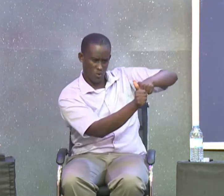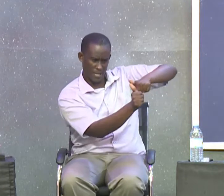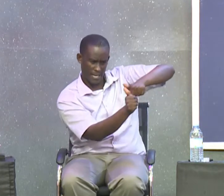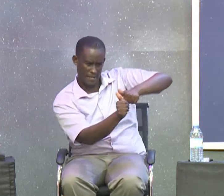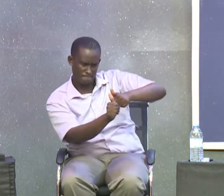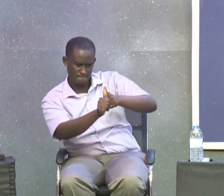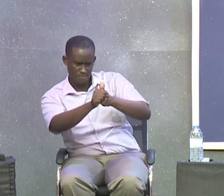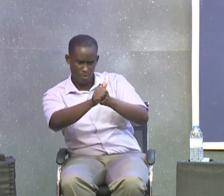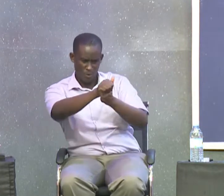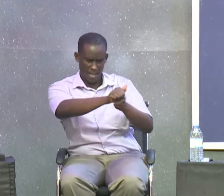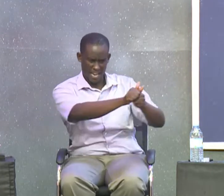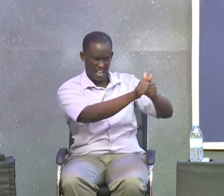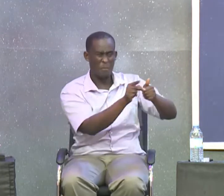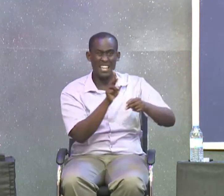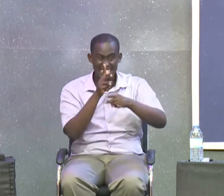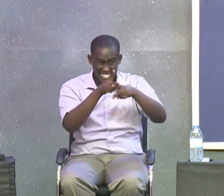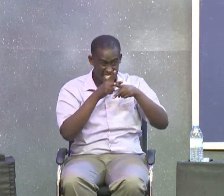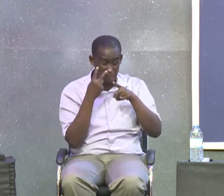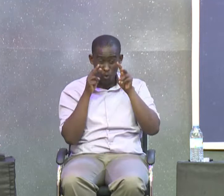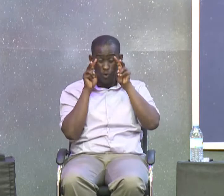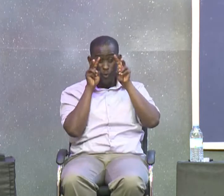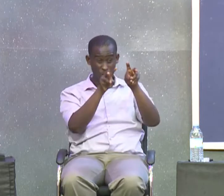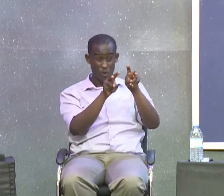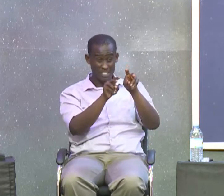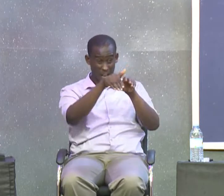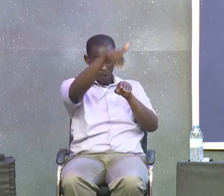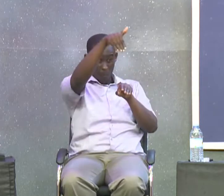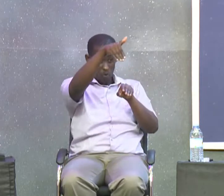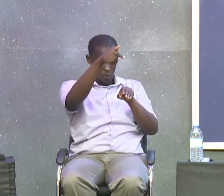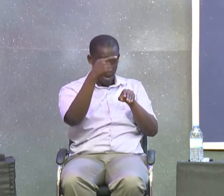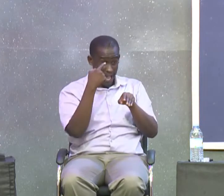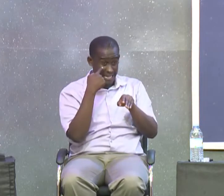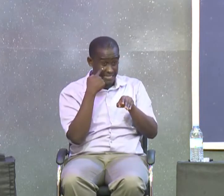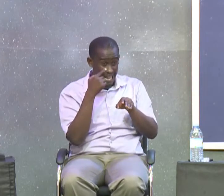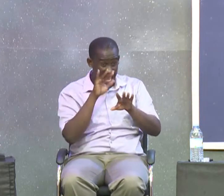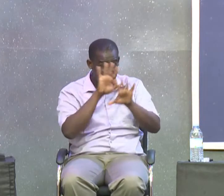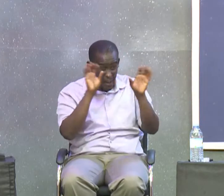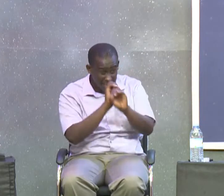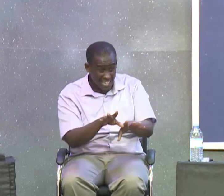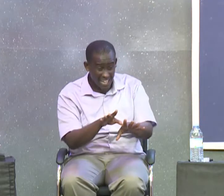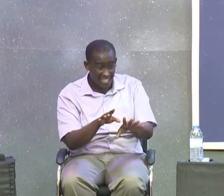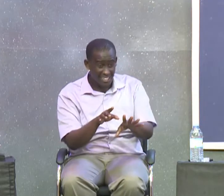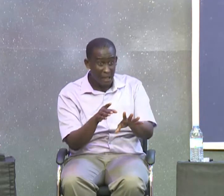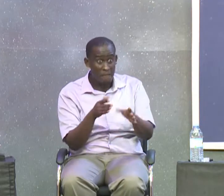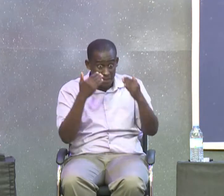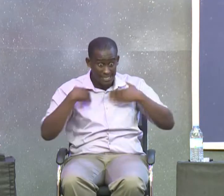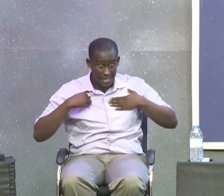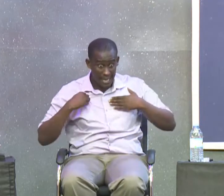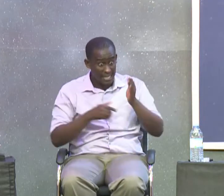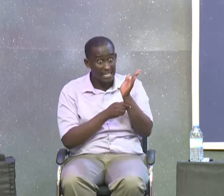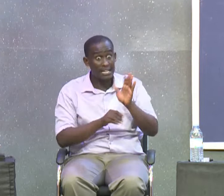walina kwetegereza nnyo akukulembedde atalabika naye ng'olaba footstep